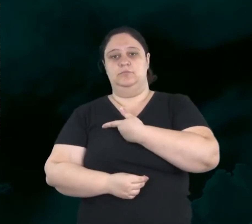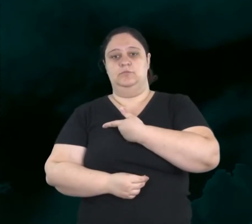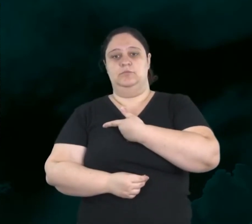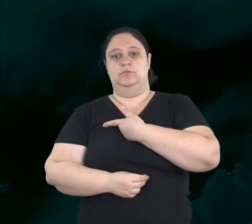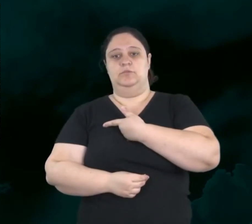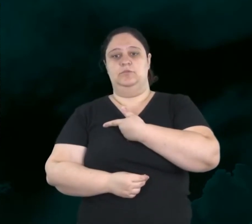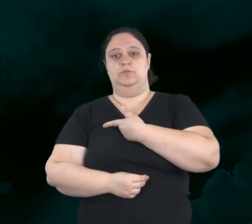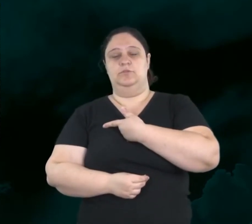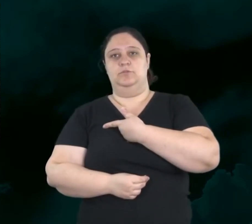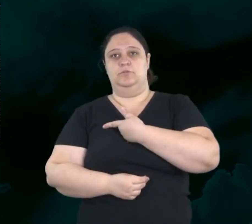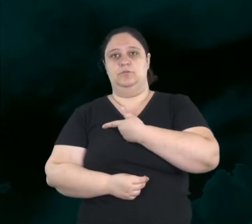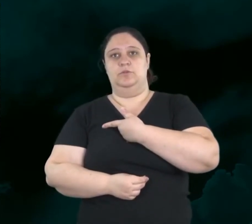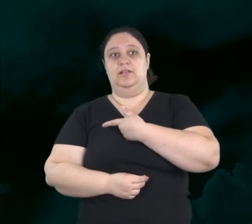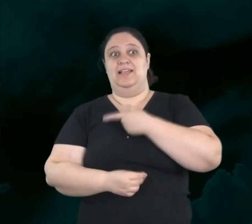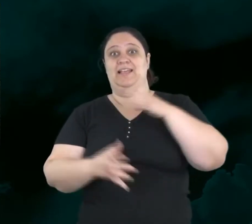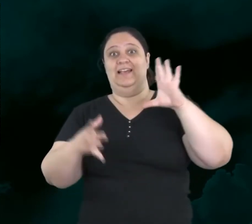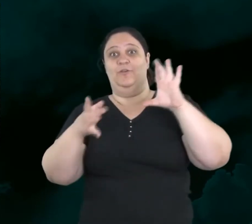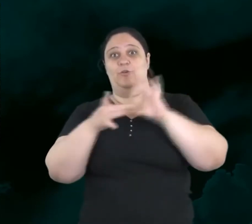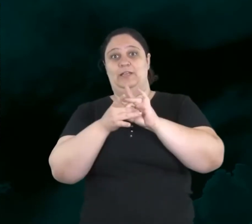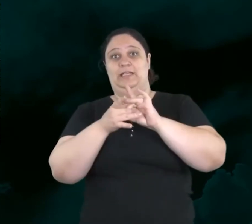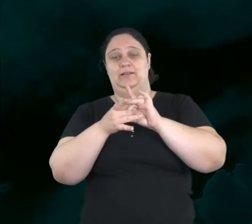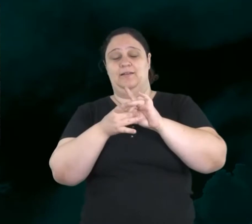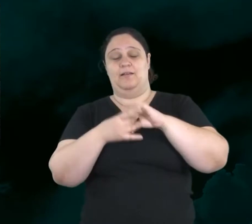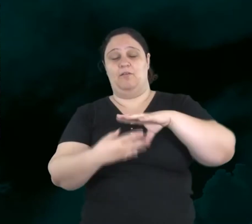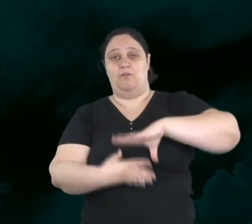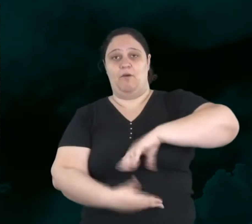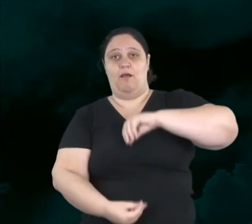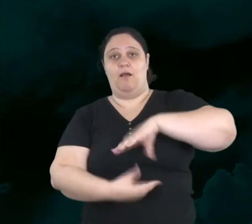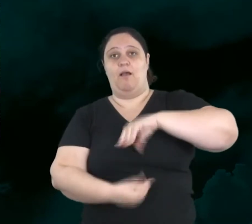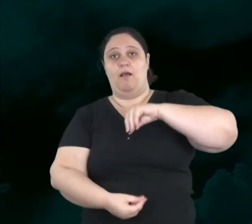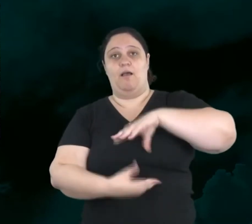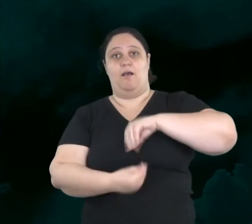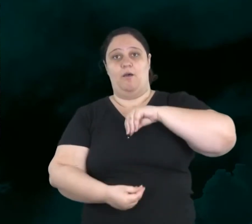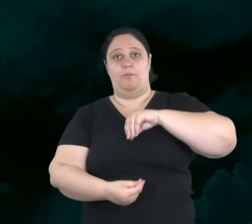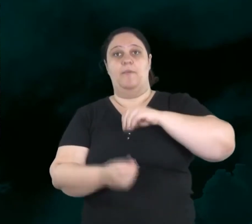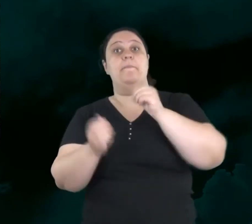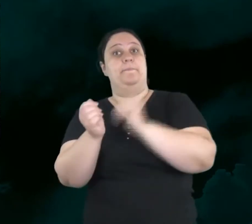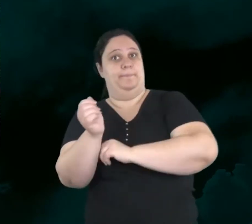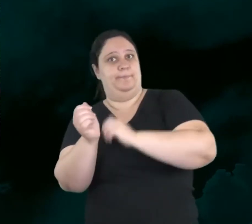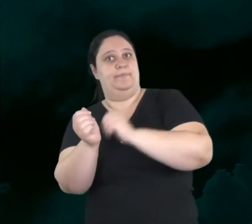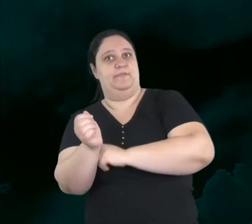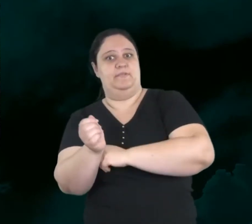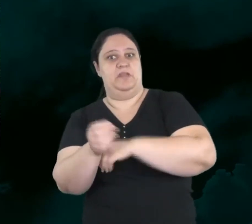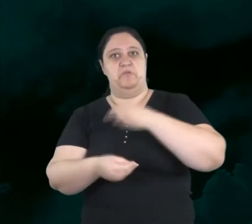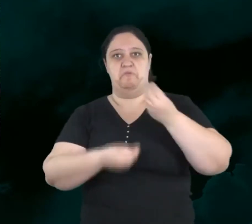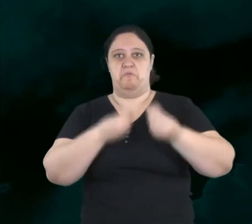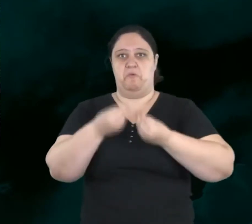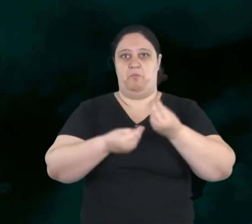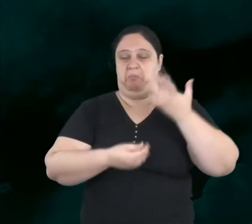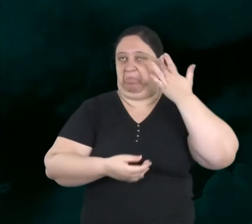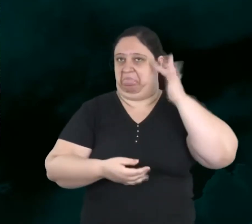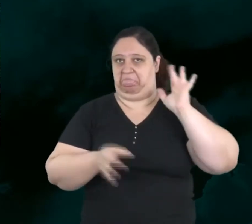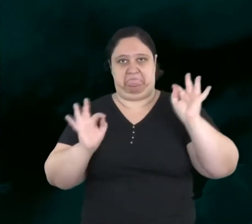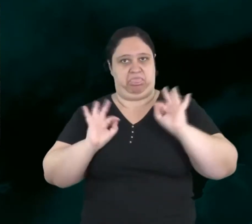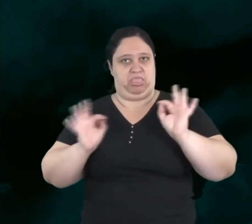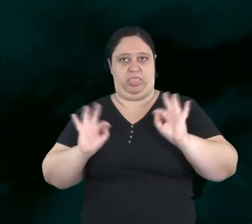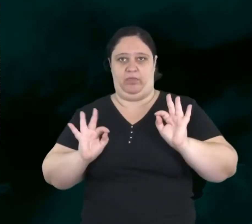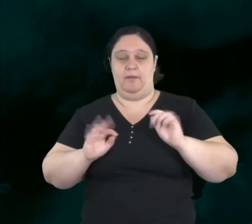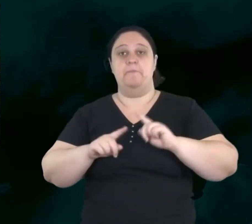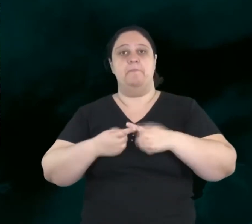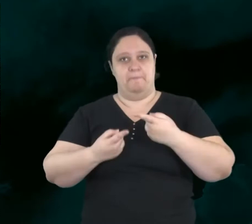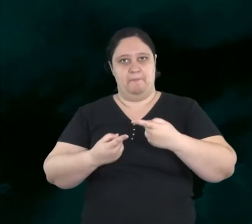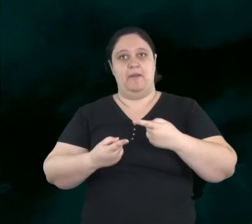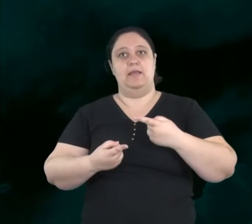com a nossa alma, né? Isso é um mistério. Como se faz essa interligação, não sei, mas